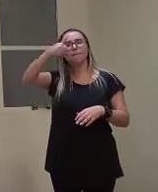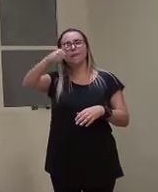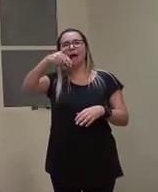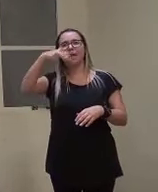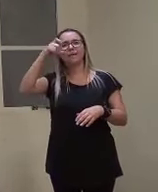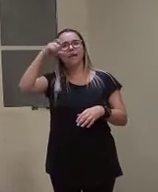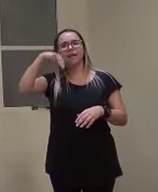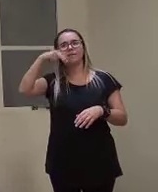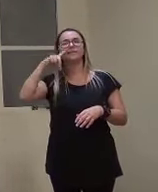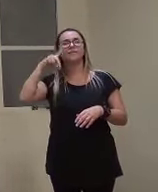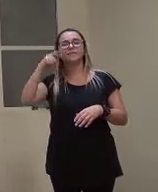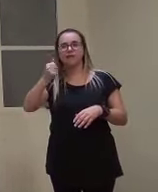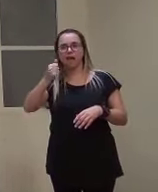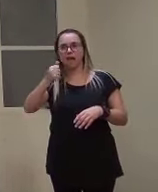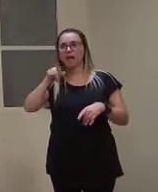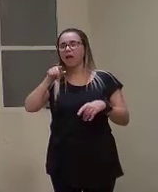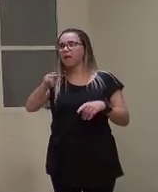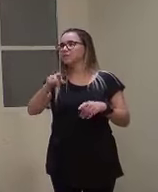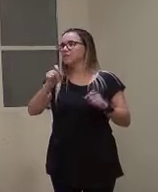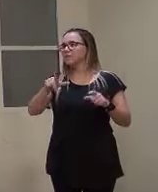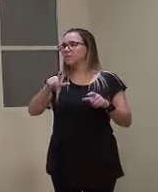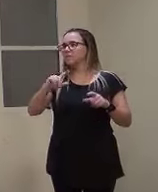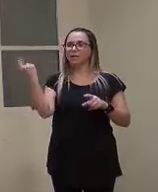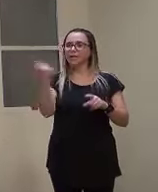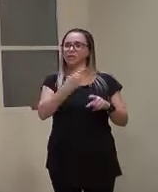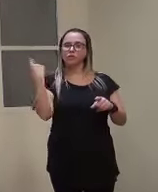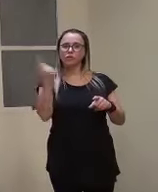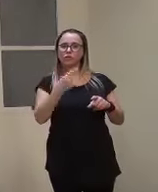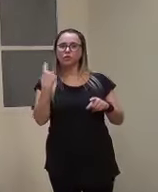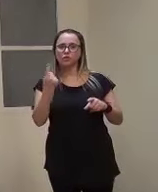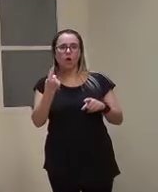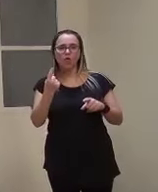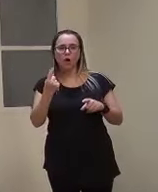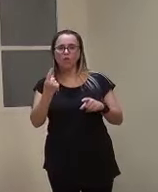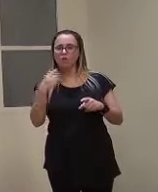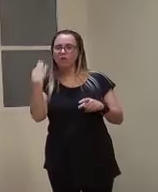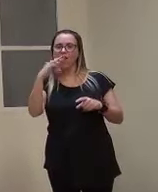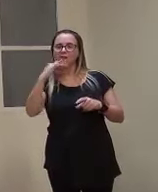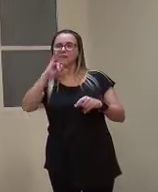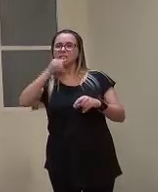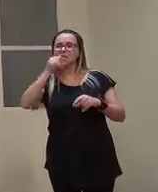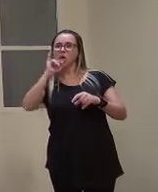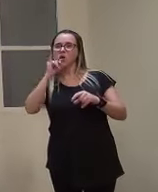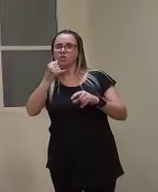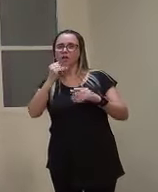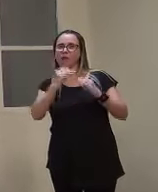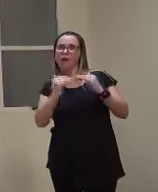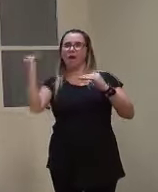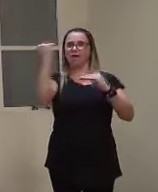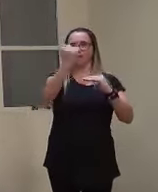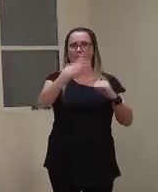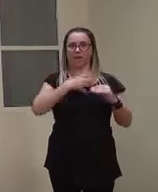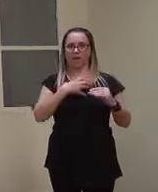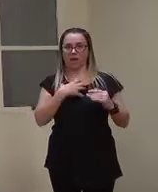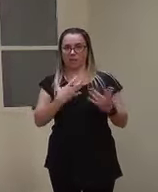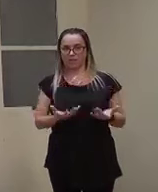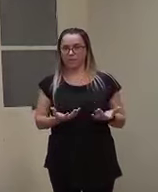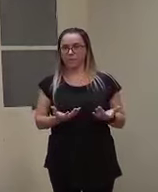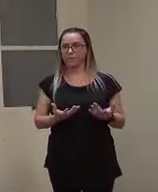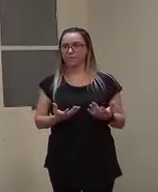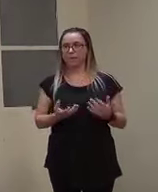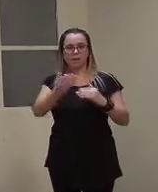para todos para todos la gobernancia entonces la no